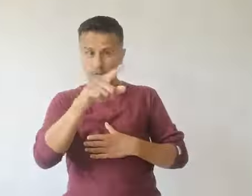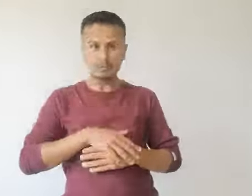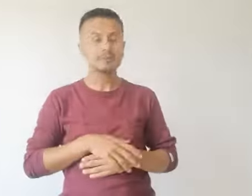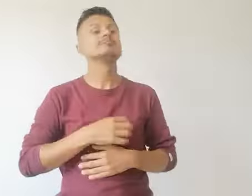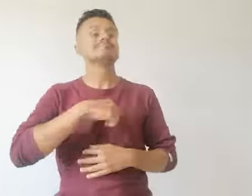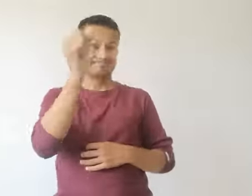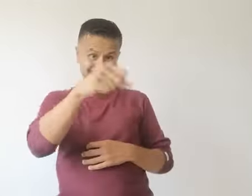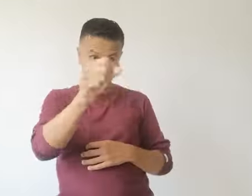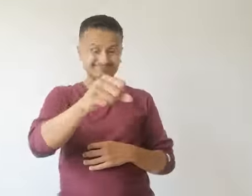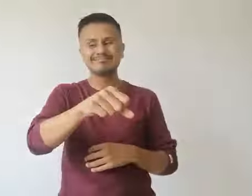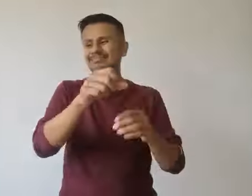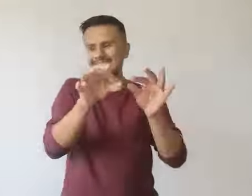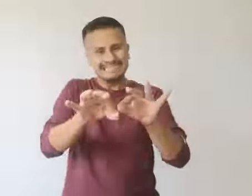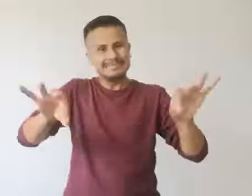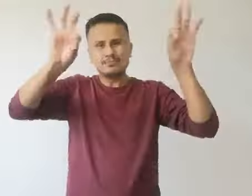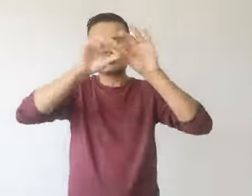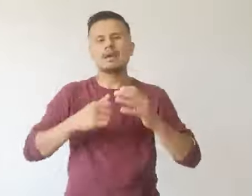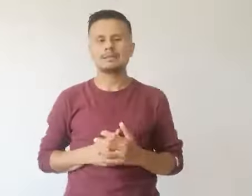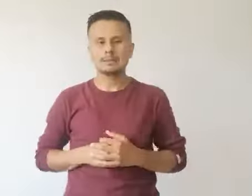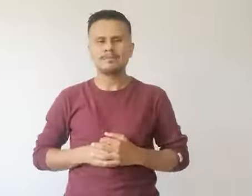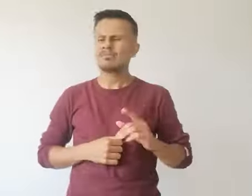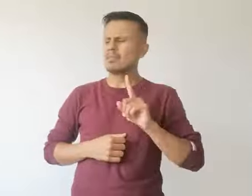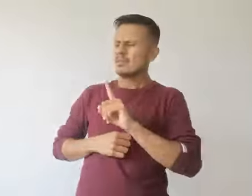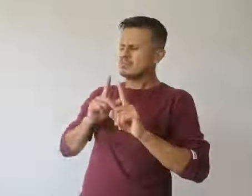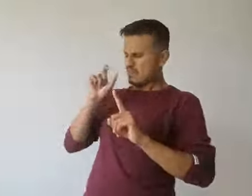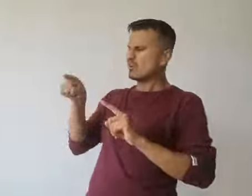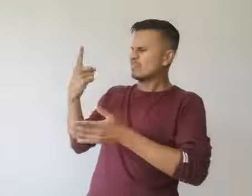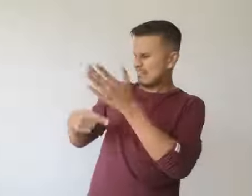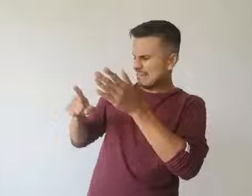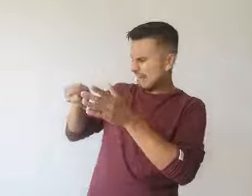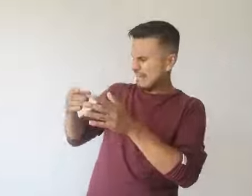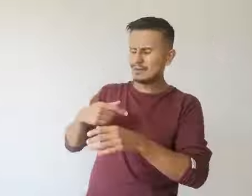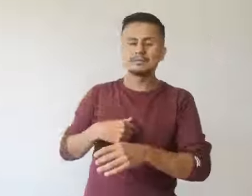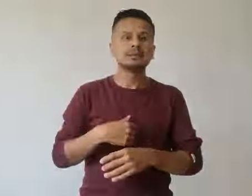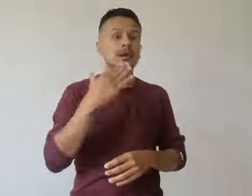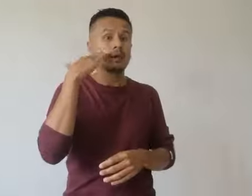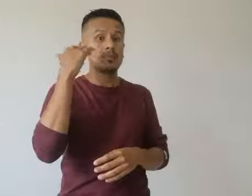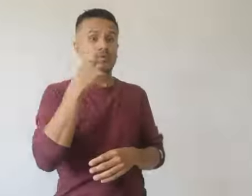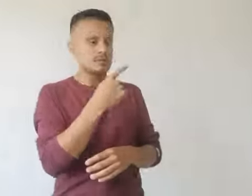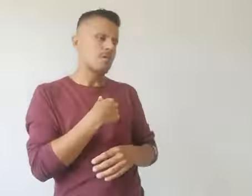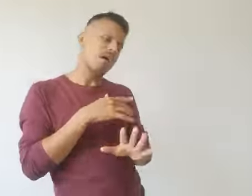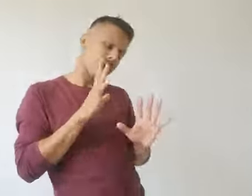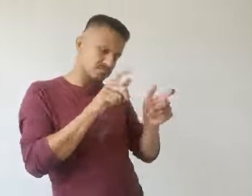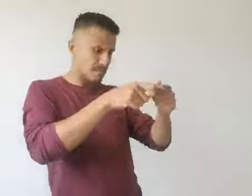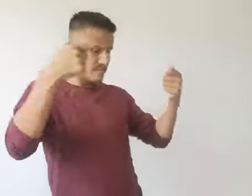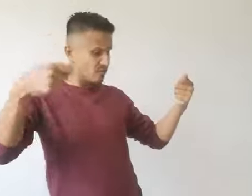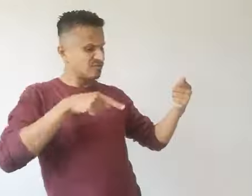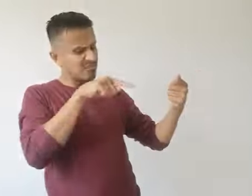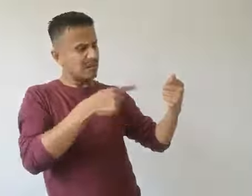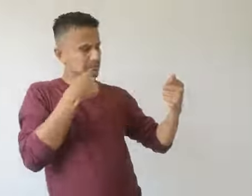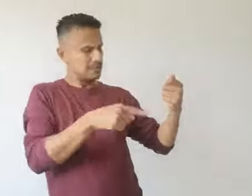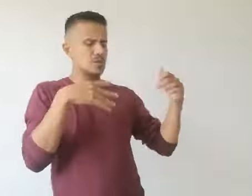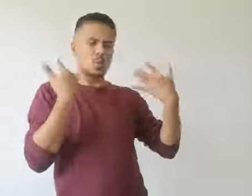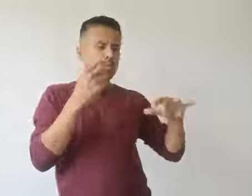¿Estás leyendo? Una nota muy interesante que salió en el periódico del domingo sobre un tema que desde hace mucho tiempo